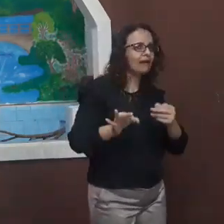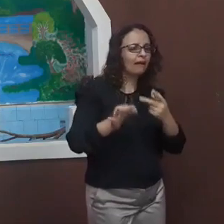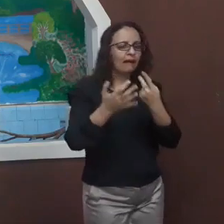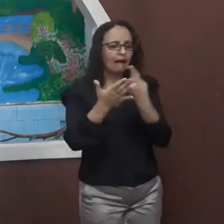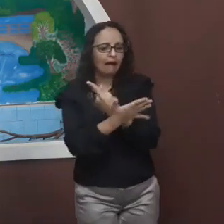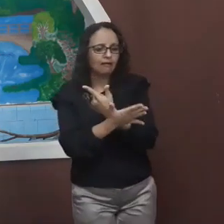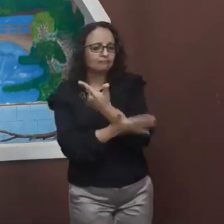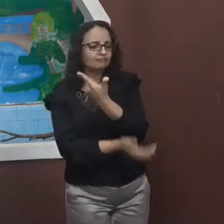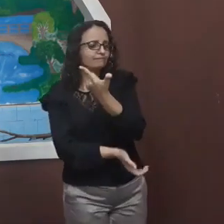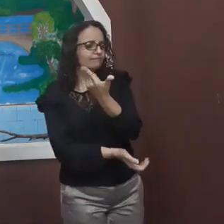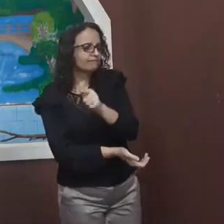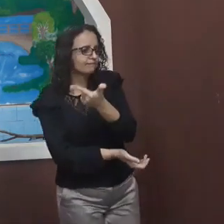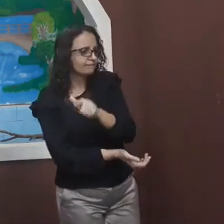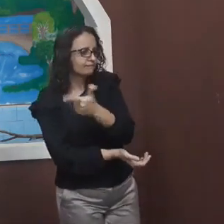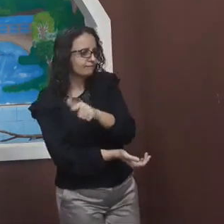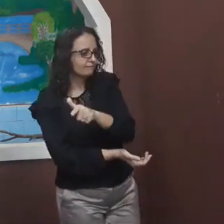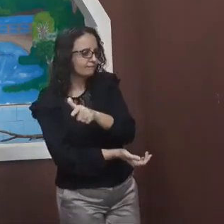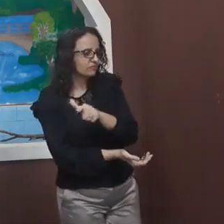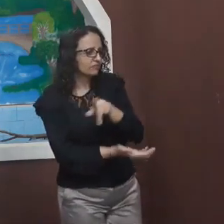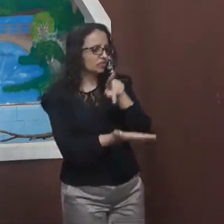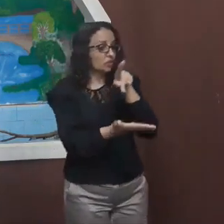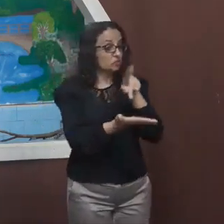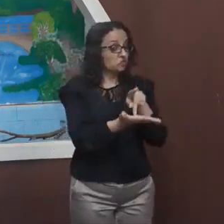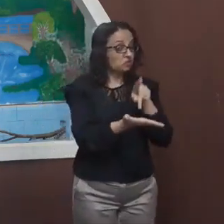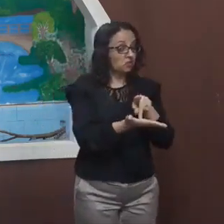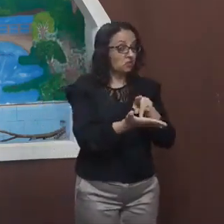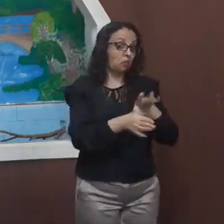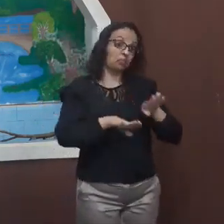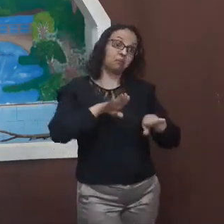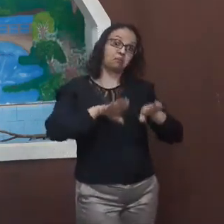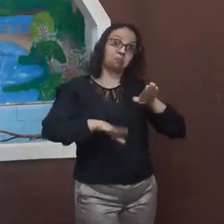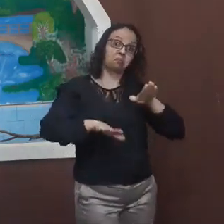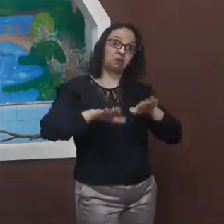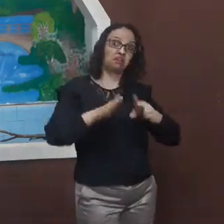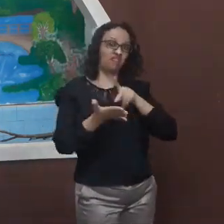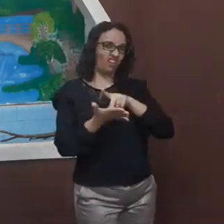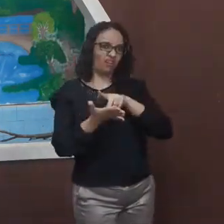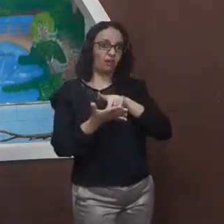errado, que a verdade depende,